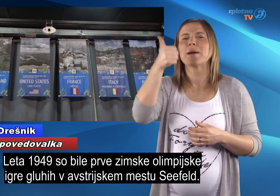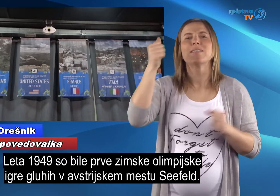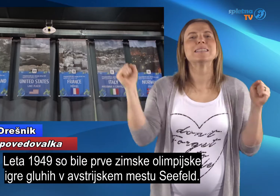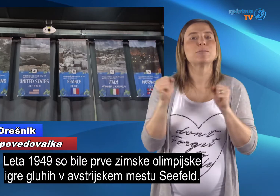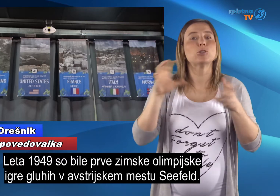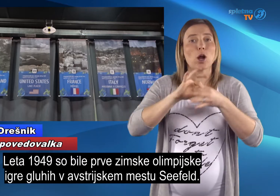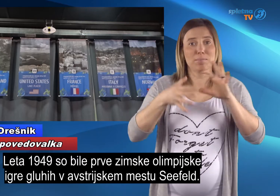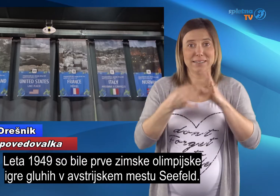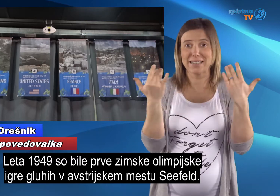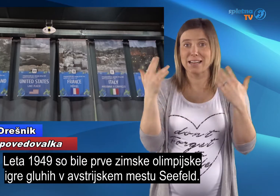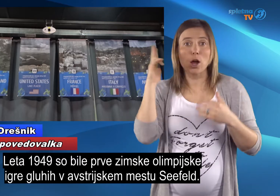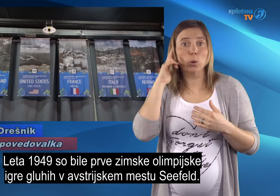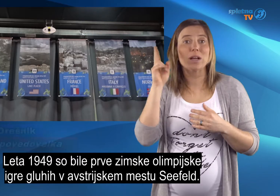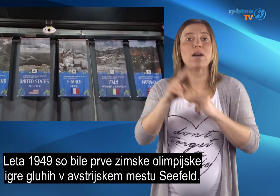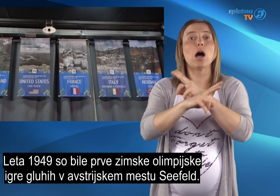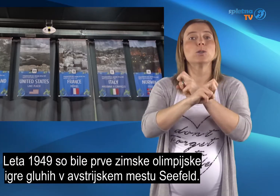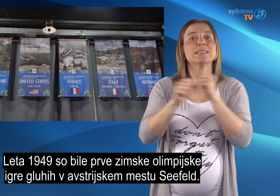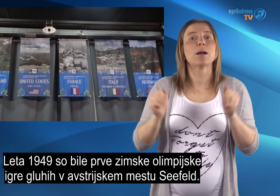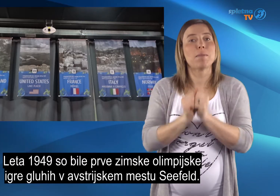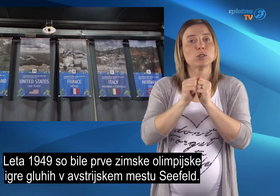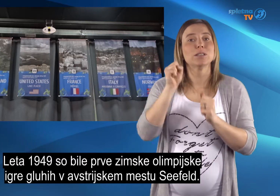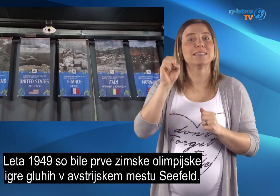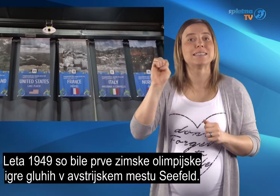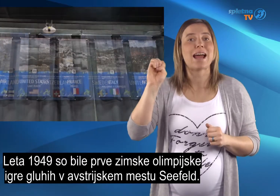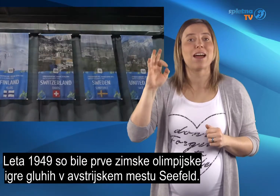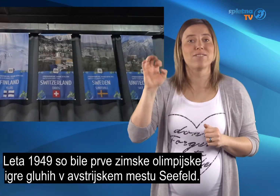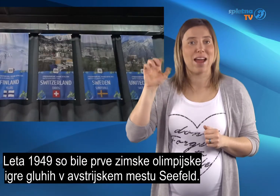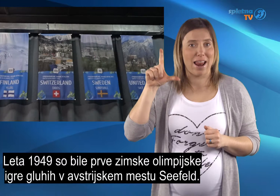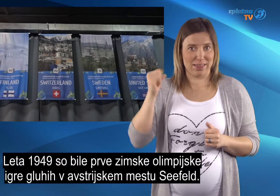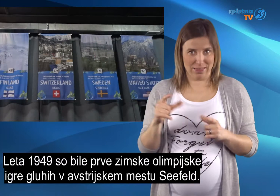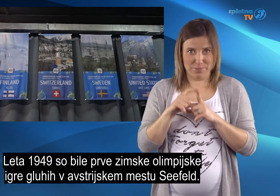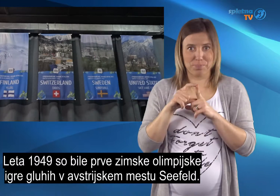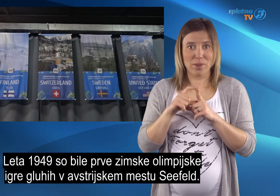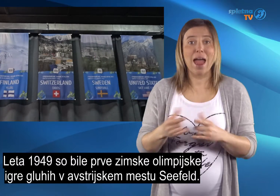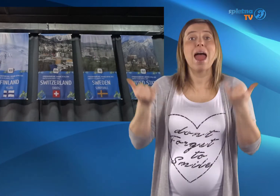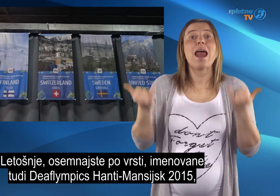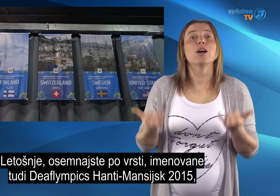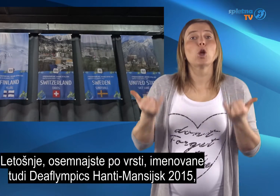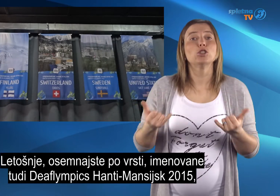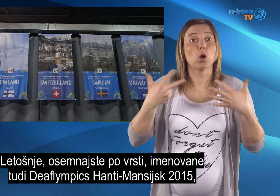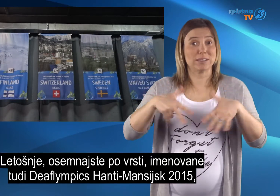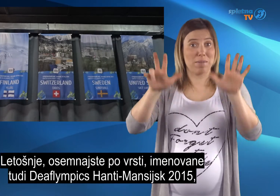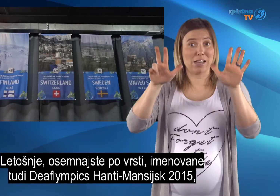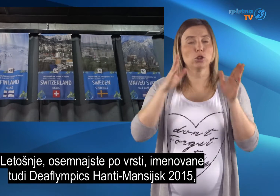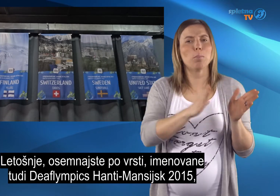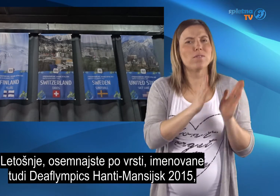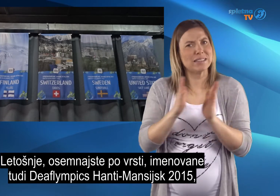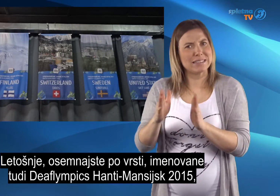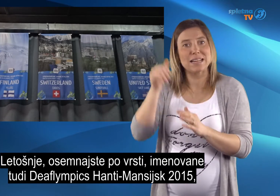1949 so bile prve zimske olimpijske igre gluhih v avstrijskem mestu Seefeld. Letošnje, 18. po